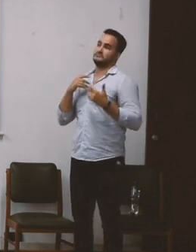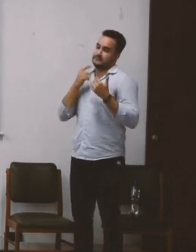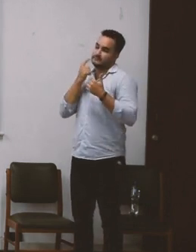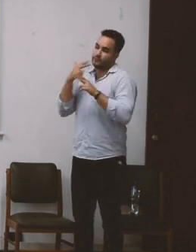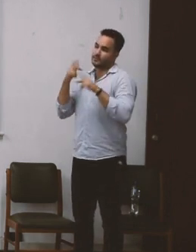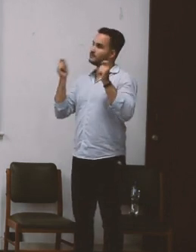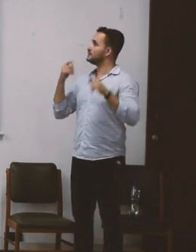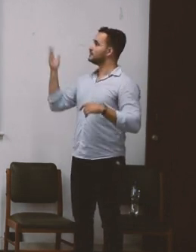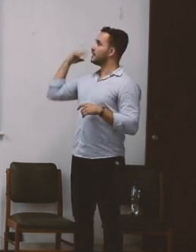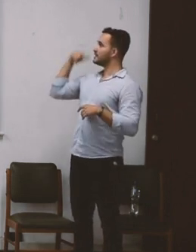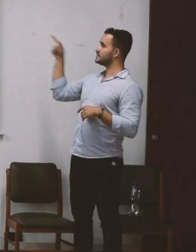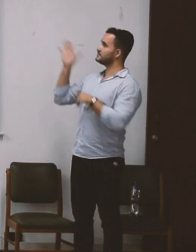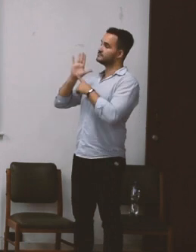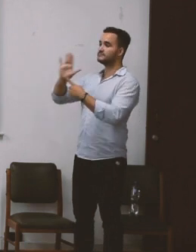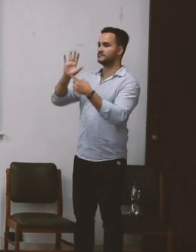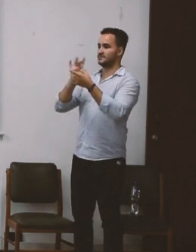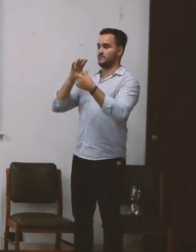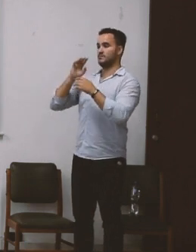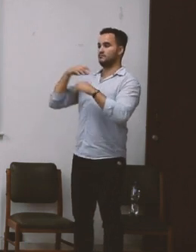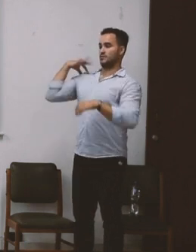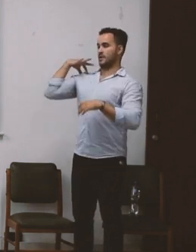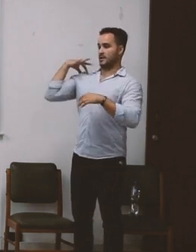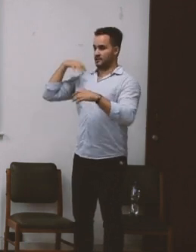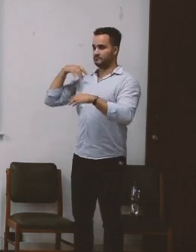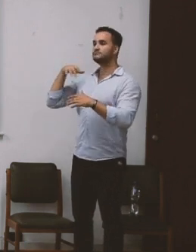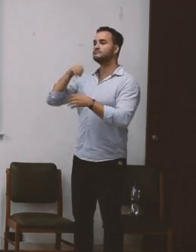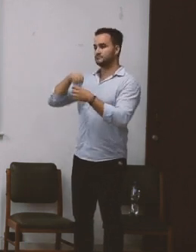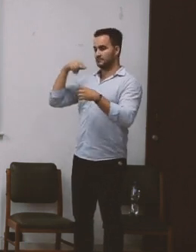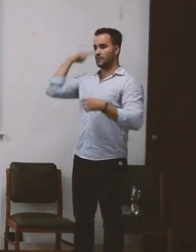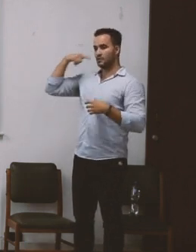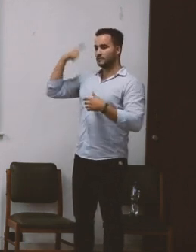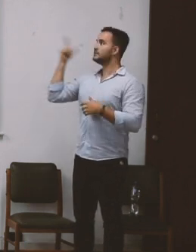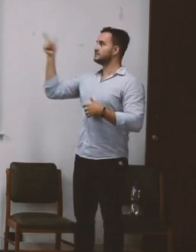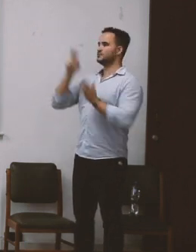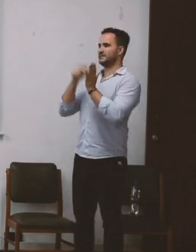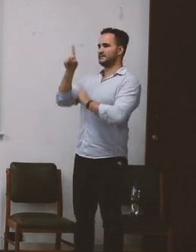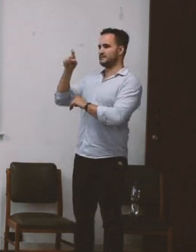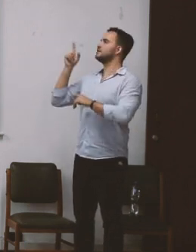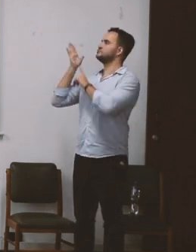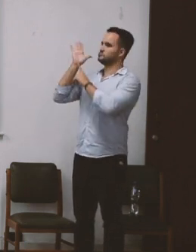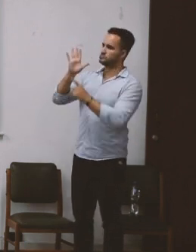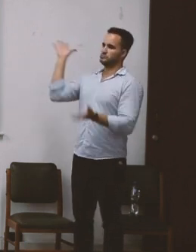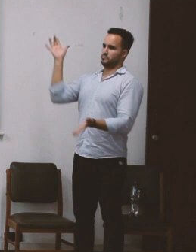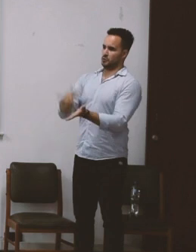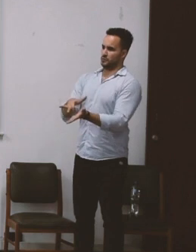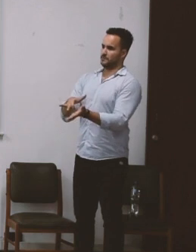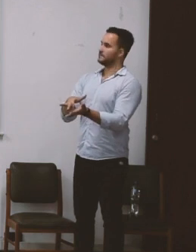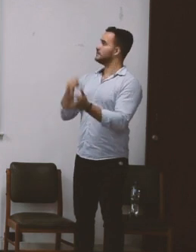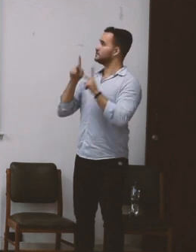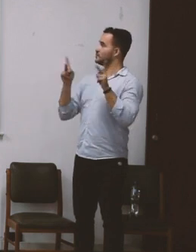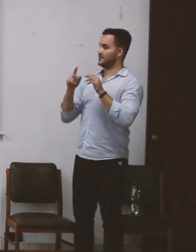2016, ¿no? Y en imagen tienen a Isabela precisamente en el lugar de modelaje con personas con discapacidad